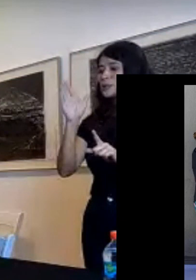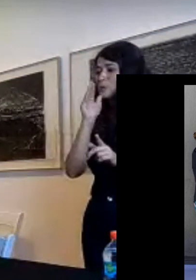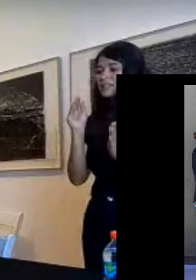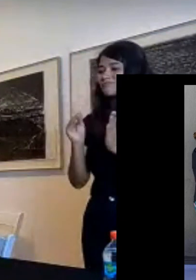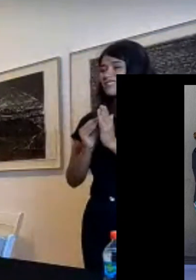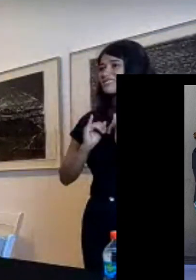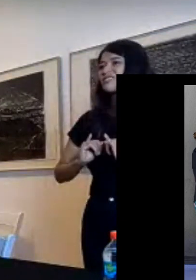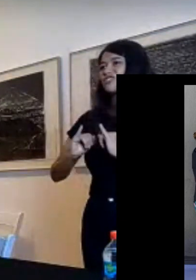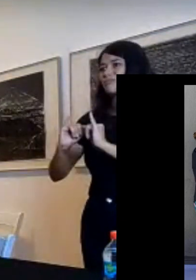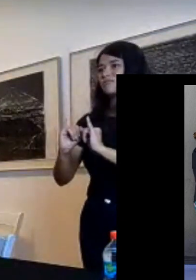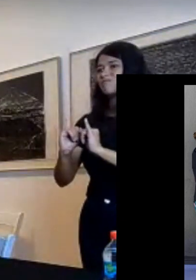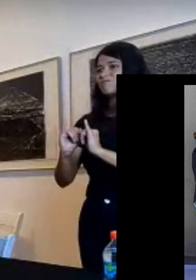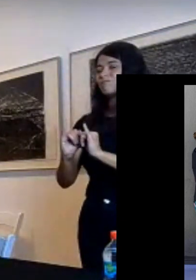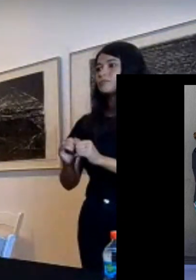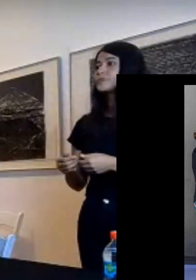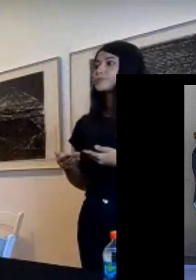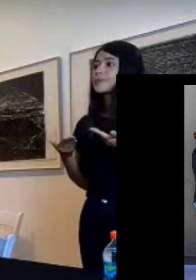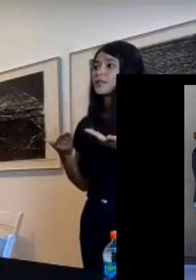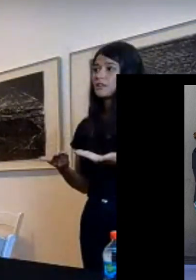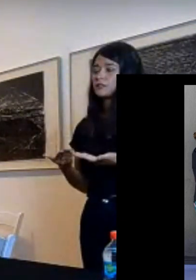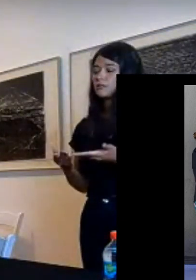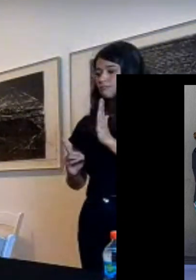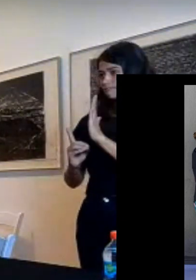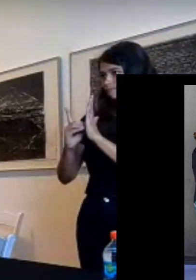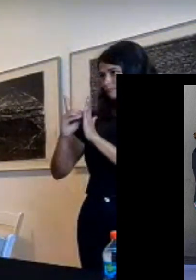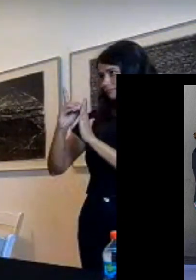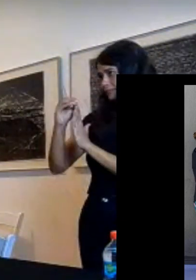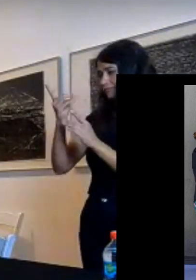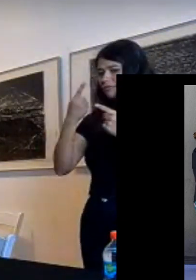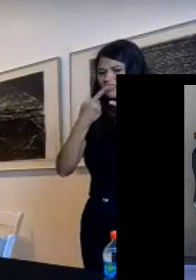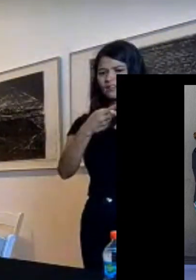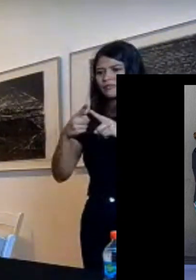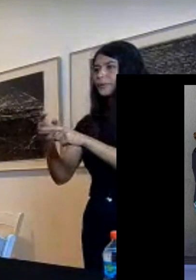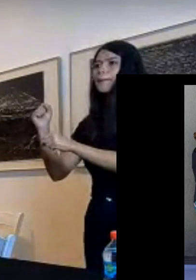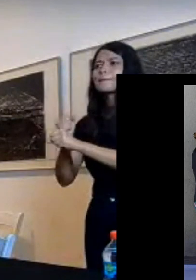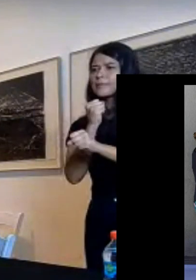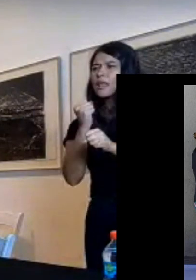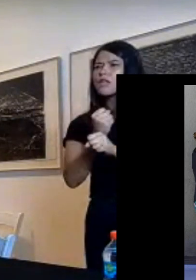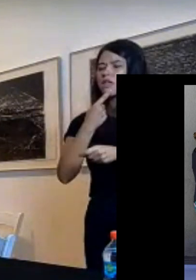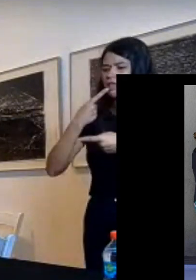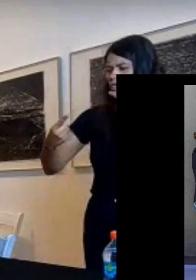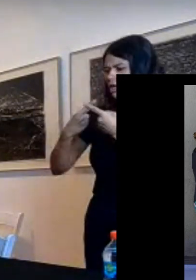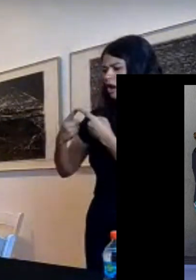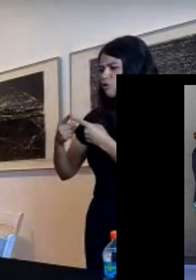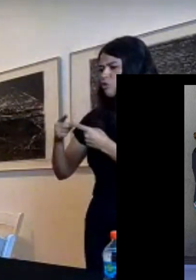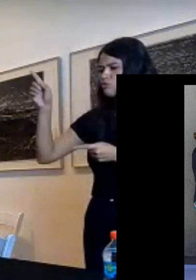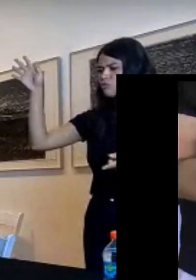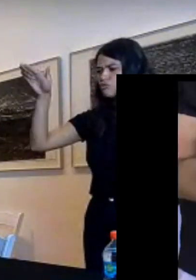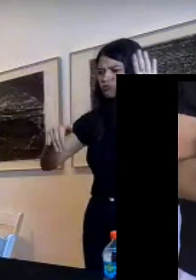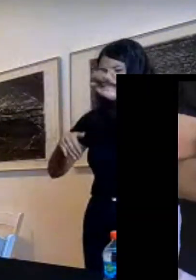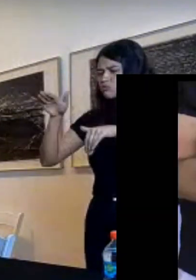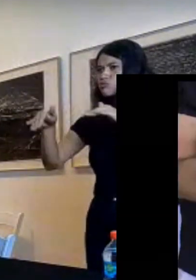de poder facilitar. Así entonces se pudieron desarrollar distintos talleres, diálogos, encuentros,